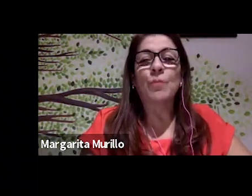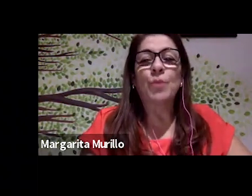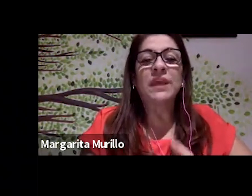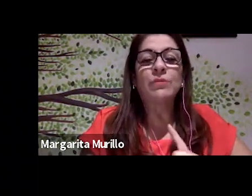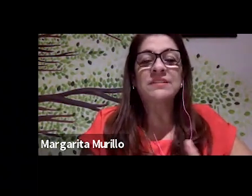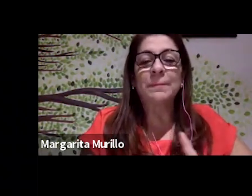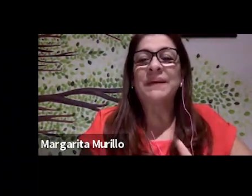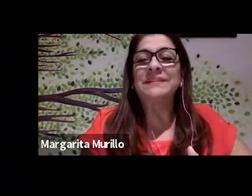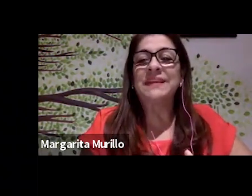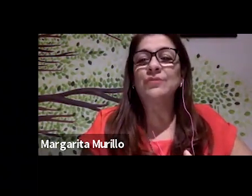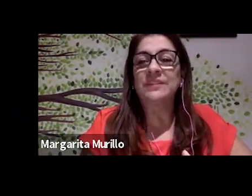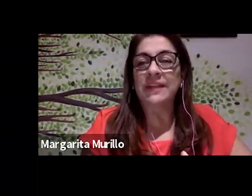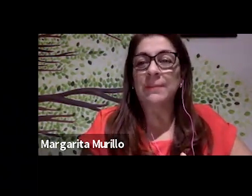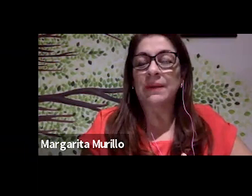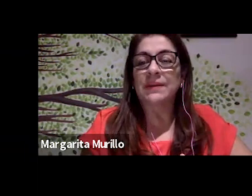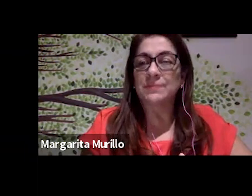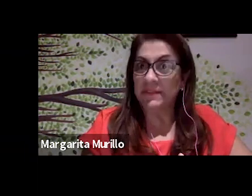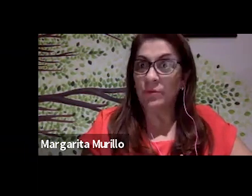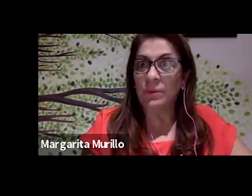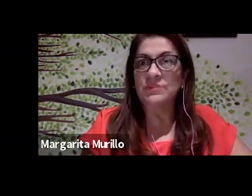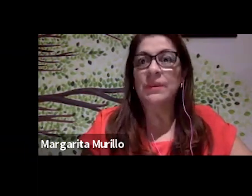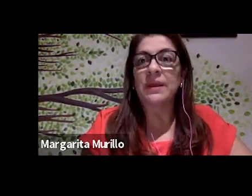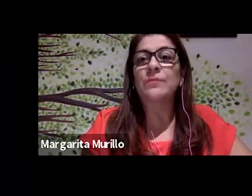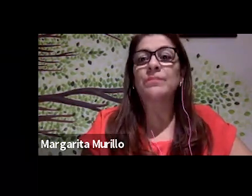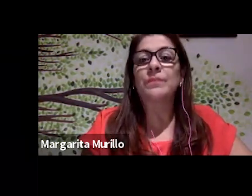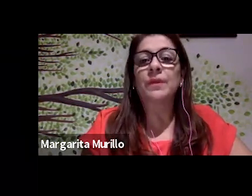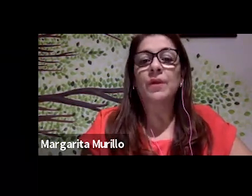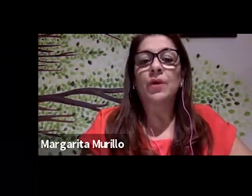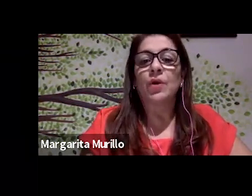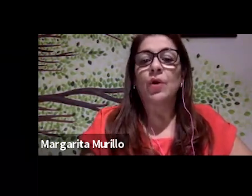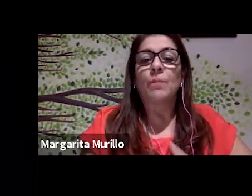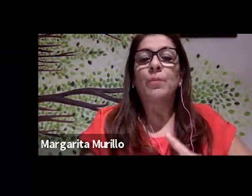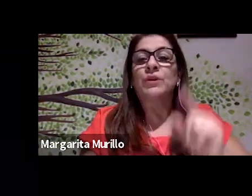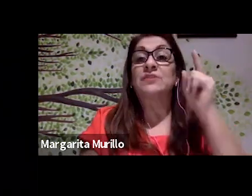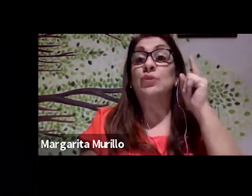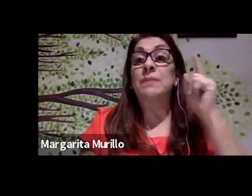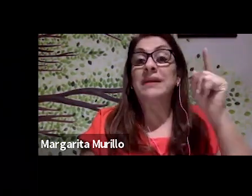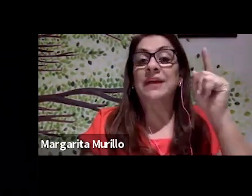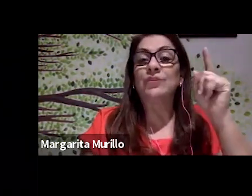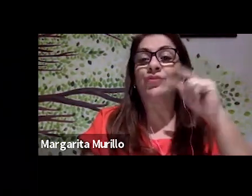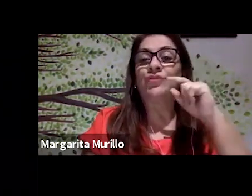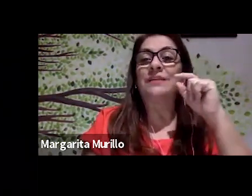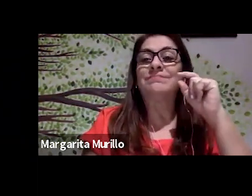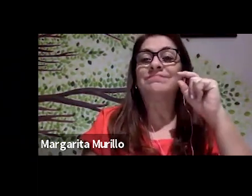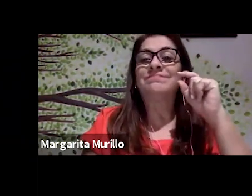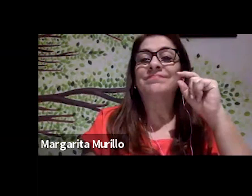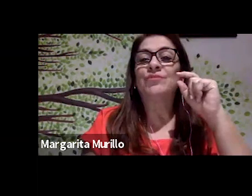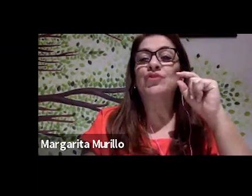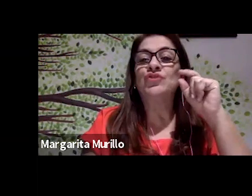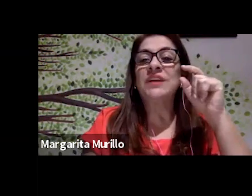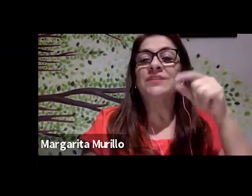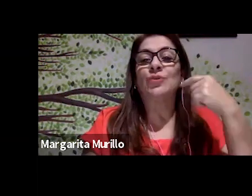por qué unas pantallas nos atrapa que es parte de lo que hemos hablado porque es un imaginario social